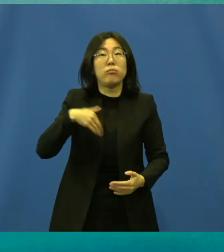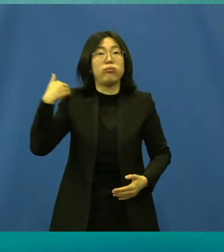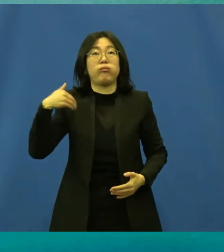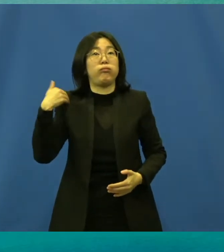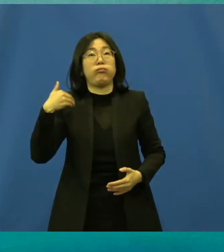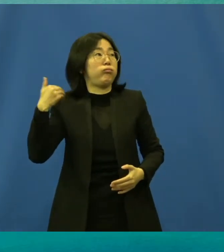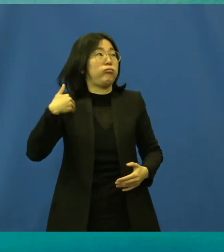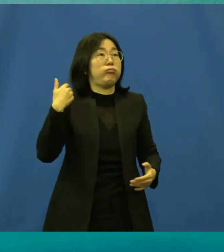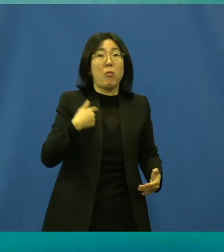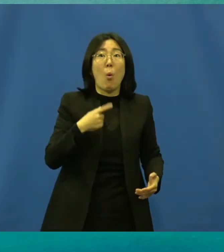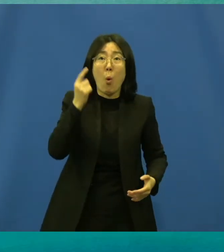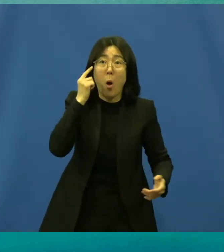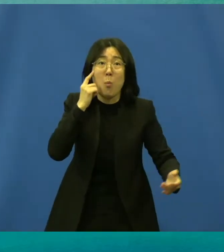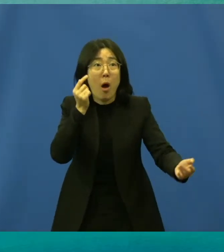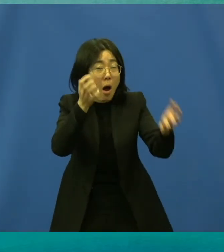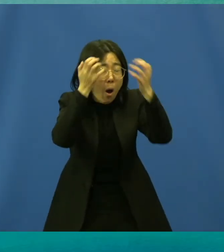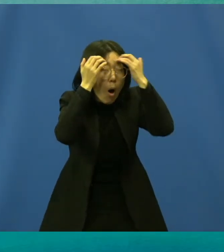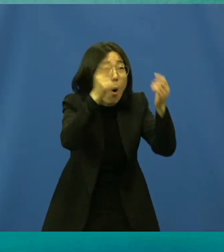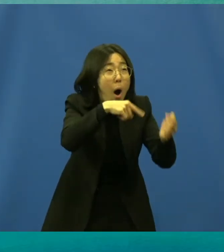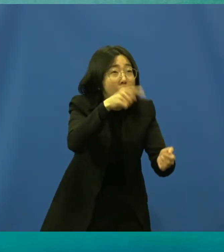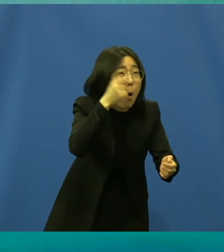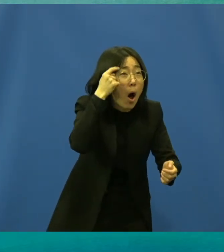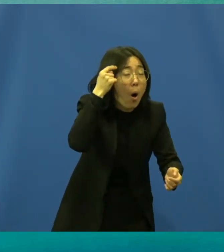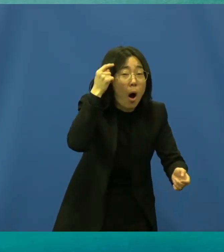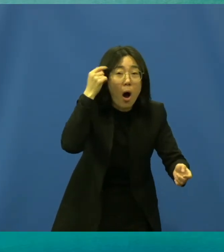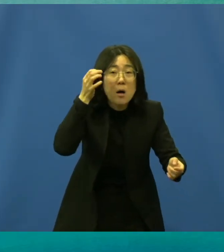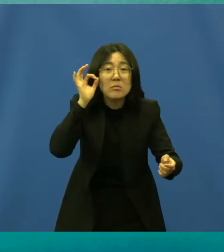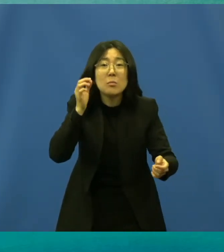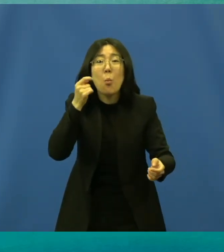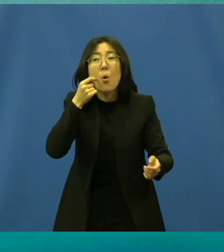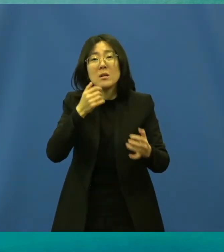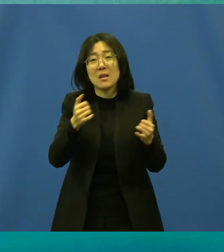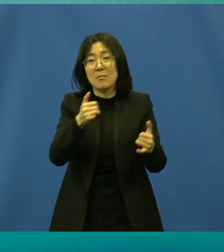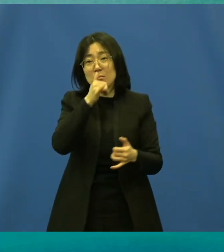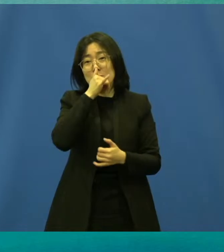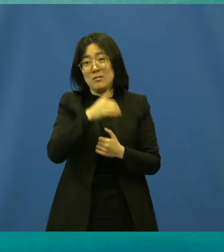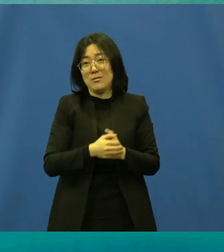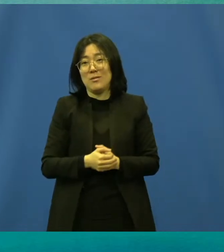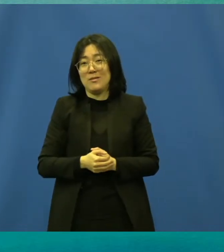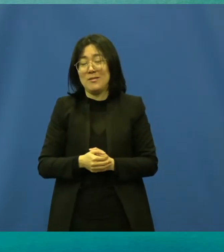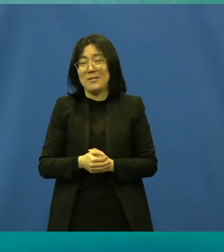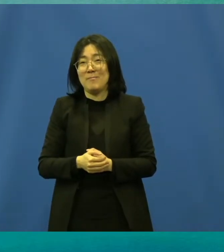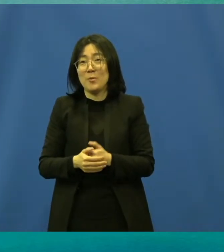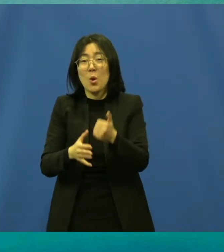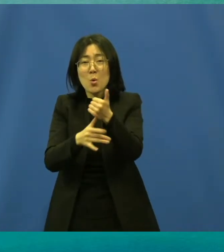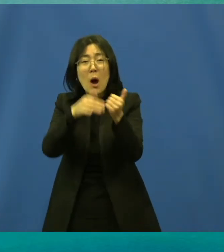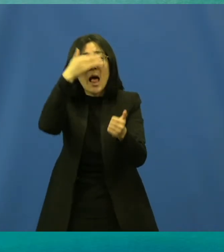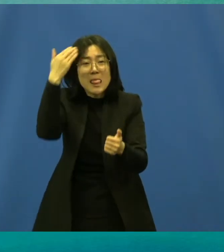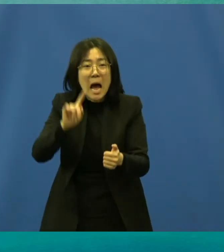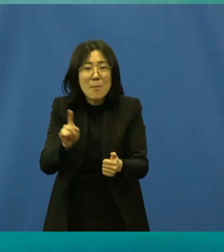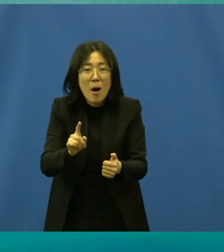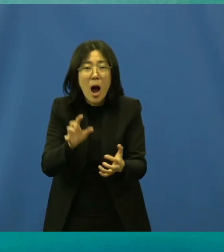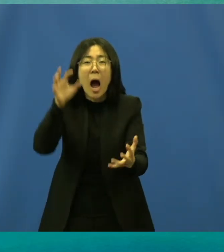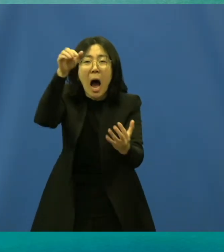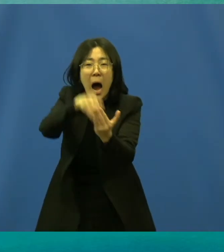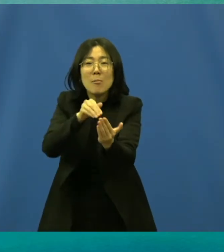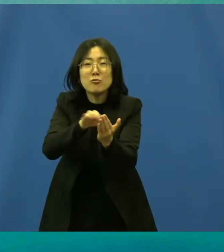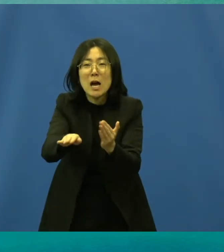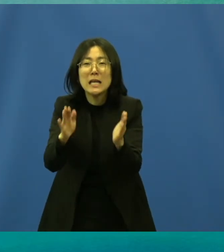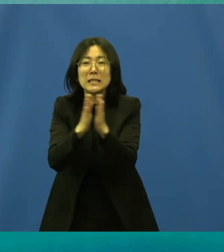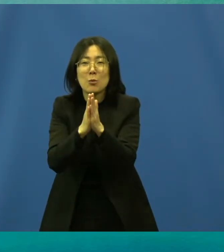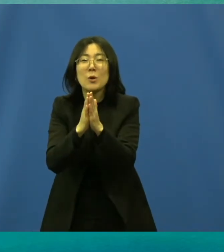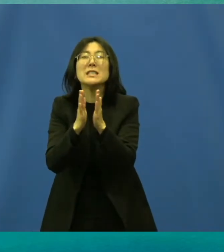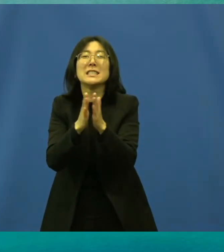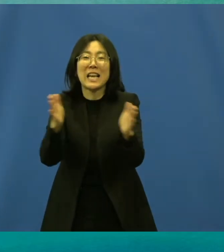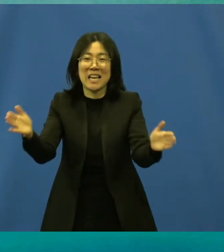요나는 물고기 뱃속까지 들어갔어야 기도합니다. 이것은 무엇을 말해줄까요,